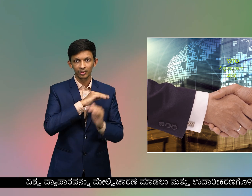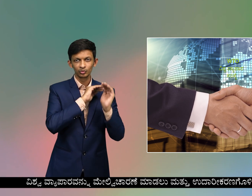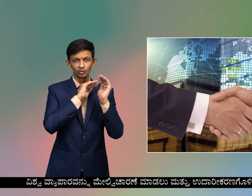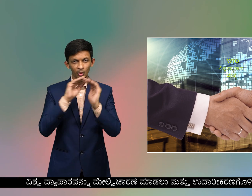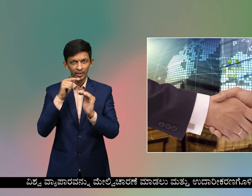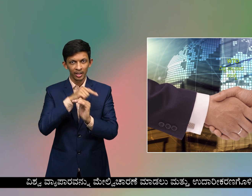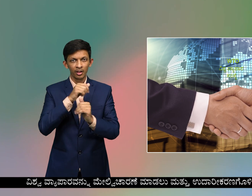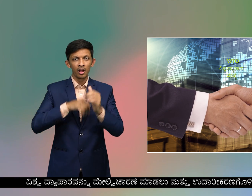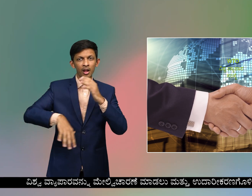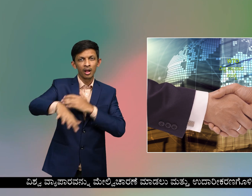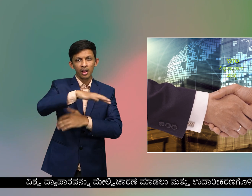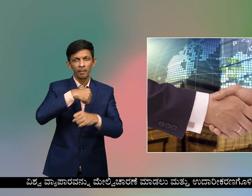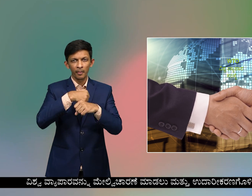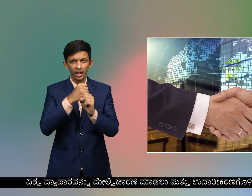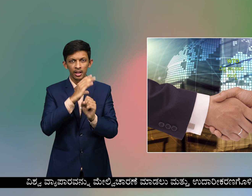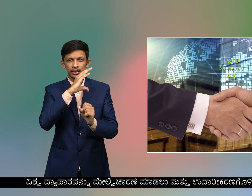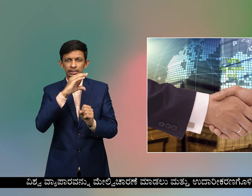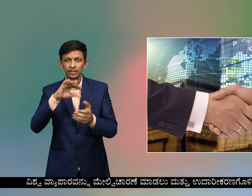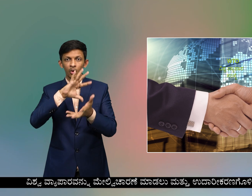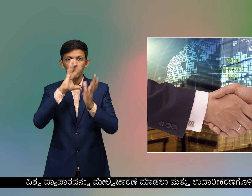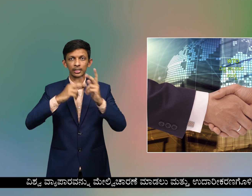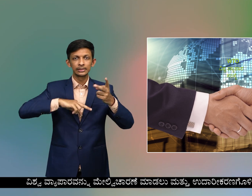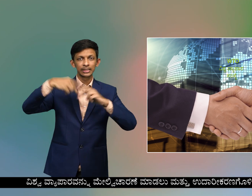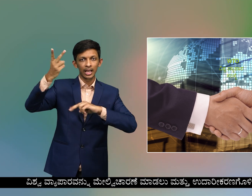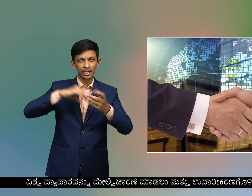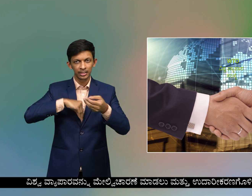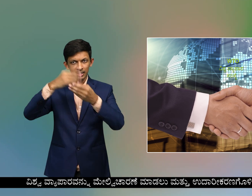ವಿಶ್ವ ವ್ಯಾಪಾರವನ್ನು ಮೇಲ್ವಿಚಾರಣೆ ಮಾಡಲು ಮತ್ತು